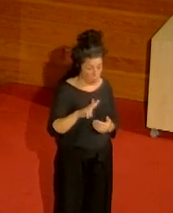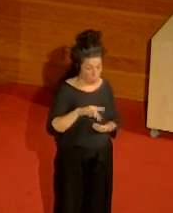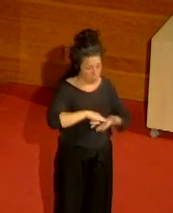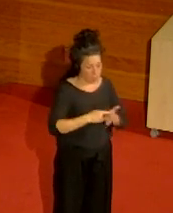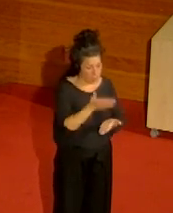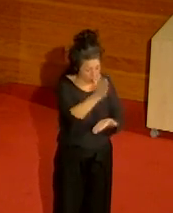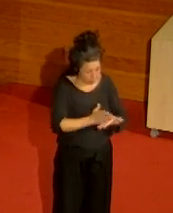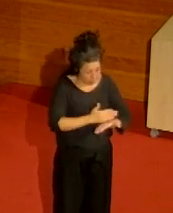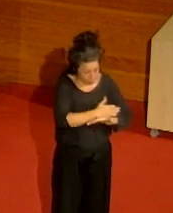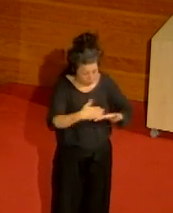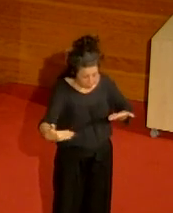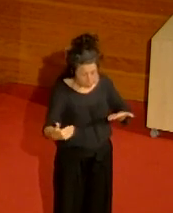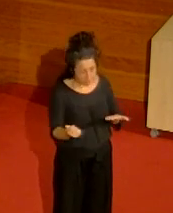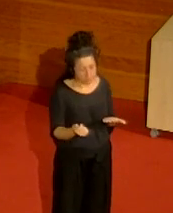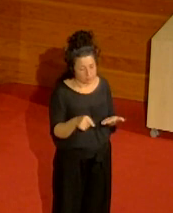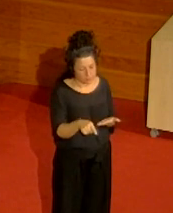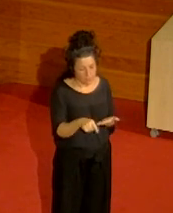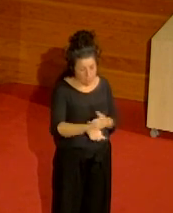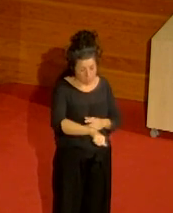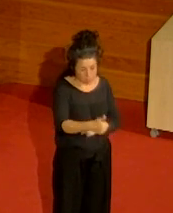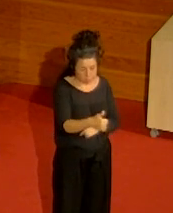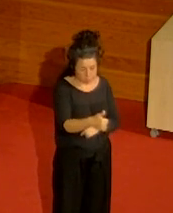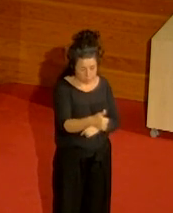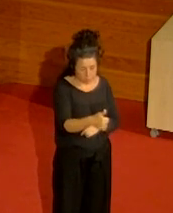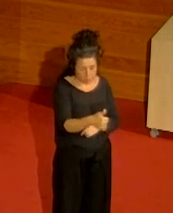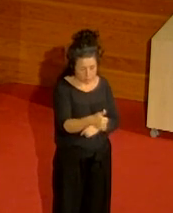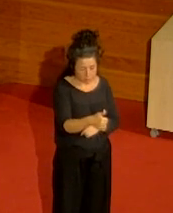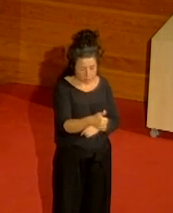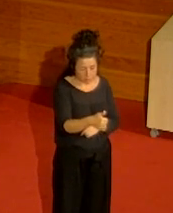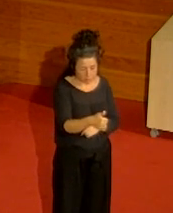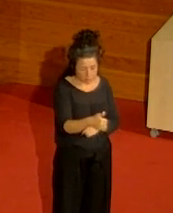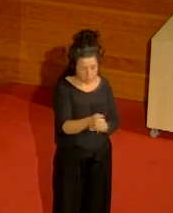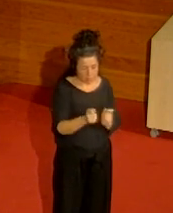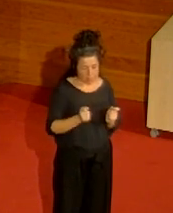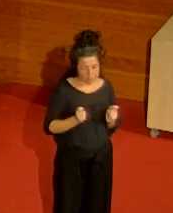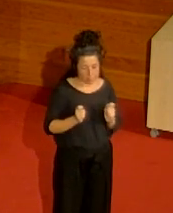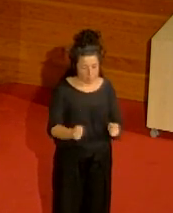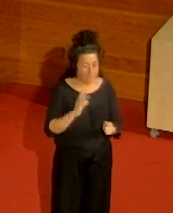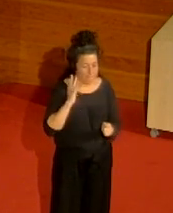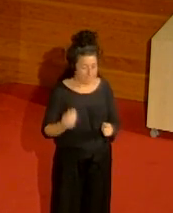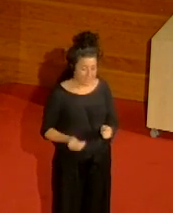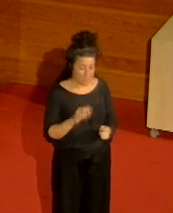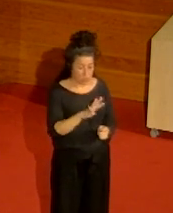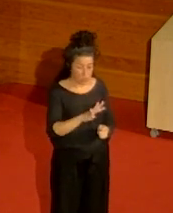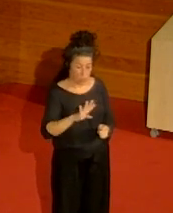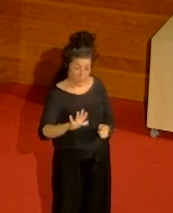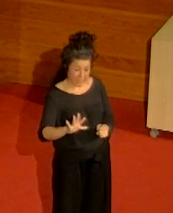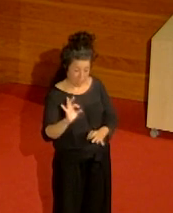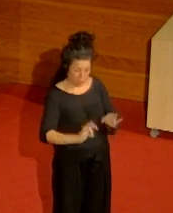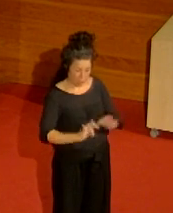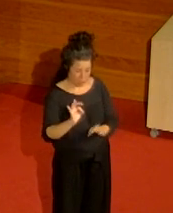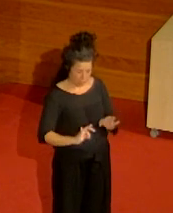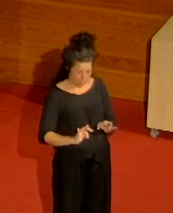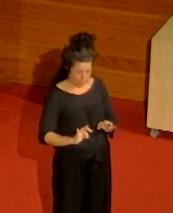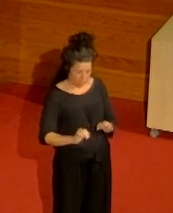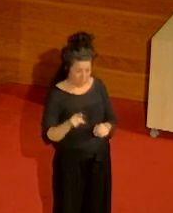se aprobó esa resolución sobre esos años le dejaba los palestinos el 45% de la tierra cuando eran dos tercios de la población o sea que